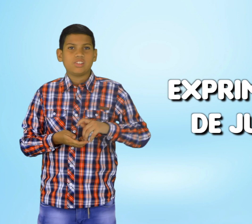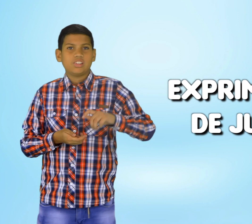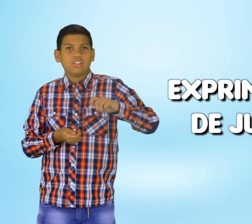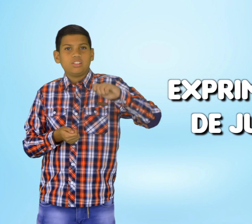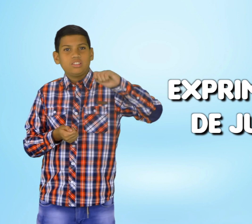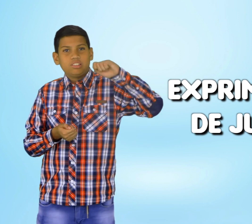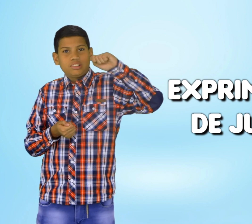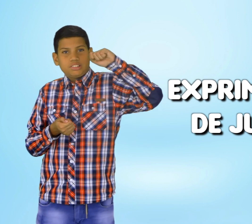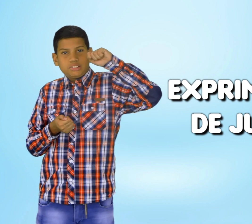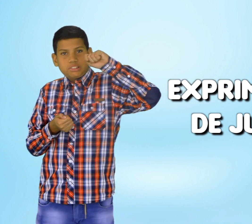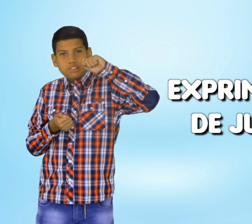Exprimidor de jugo.